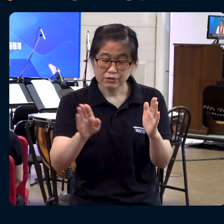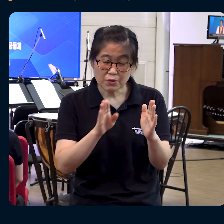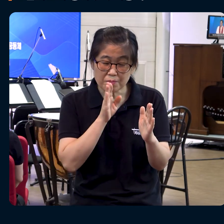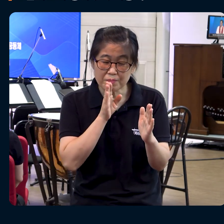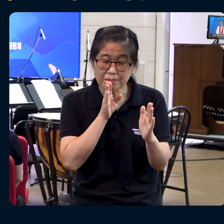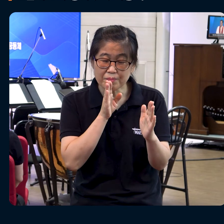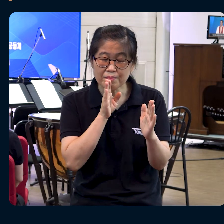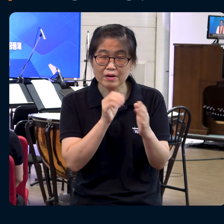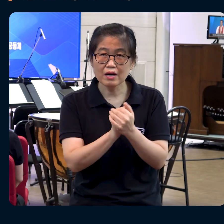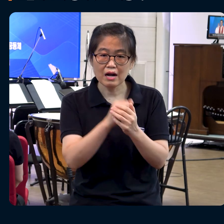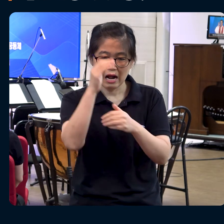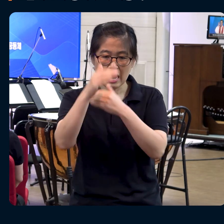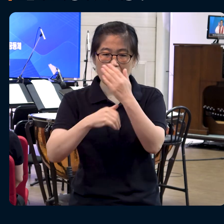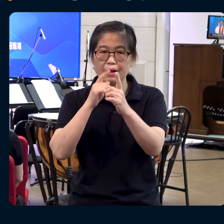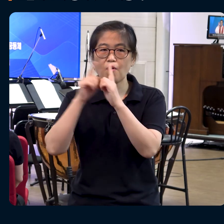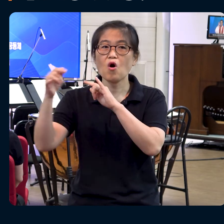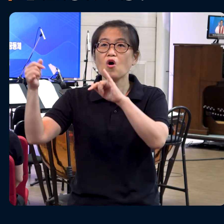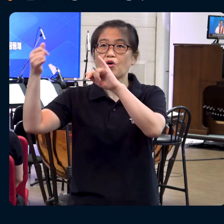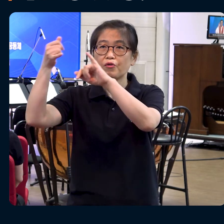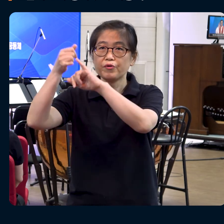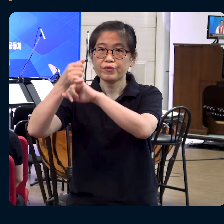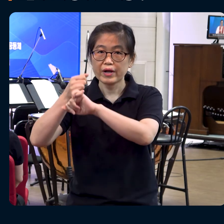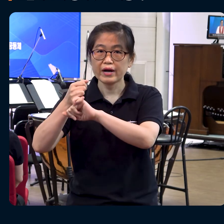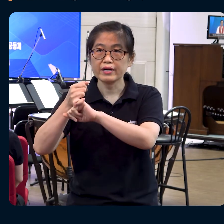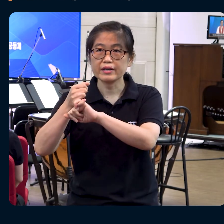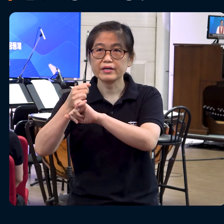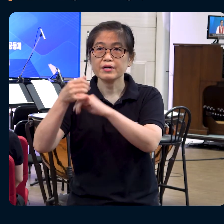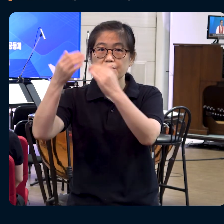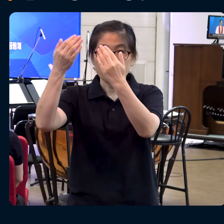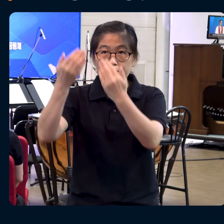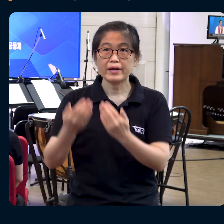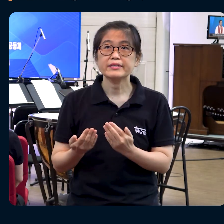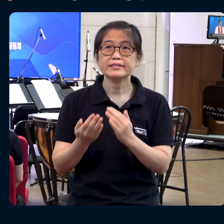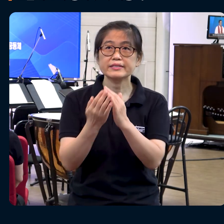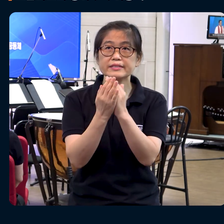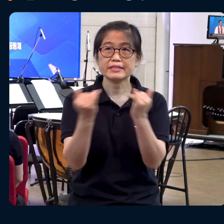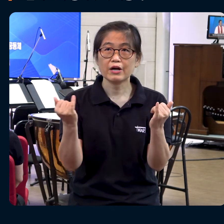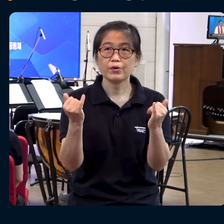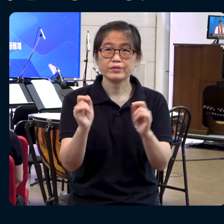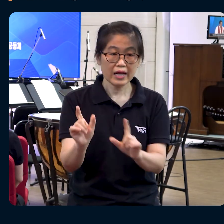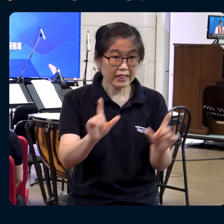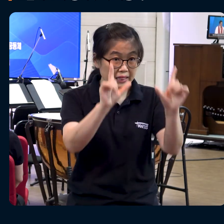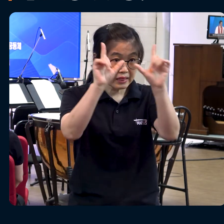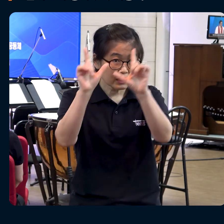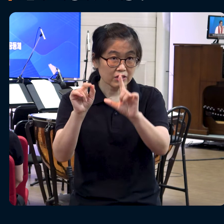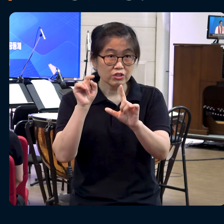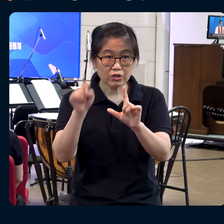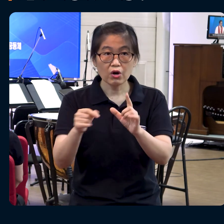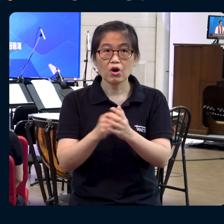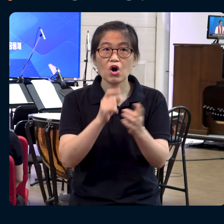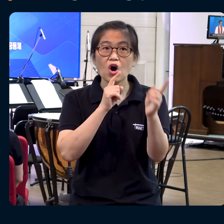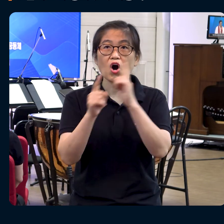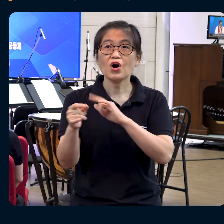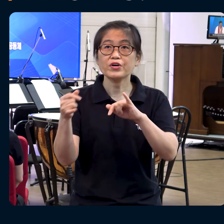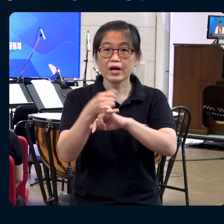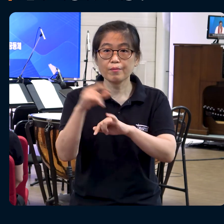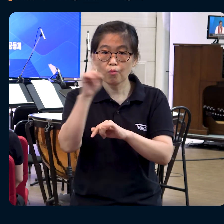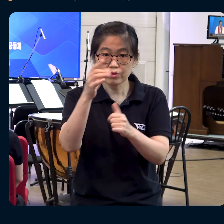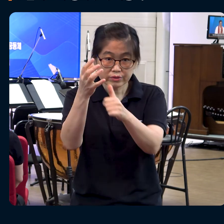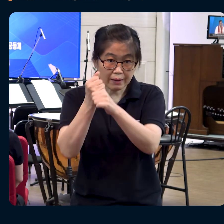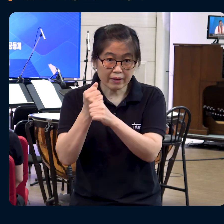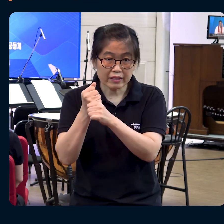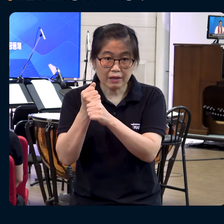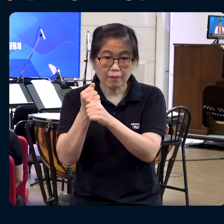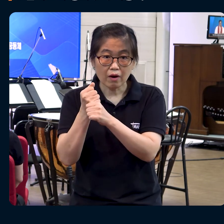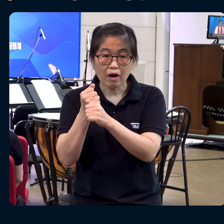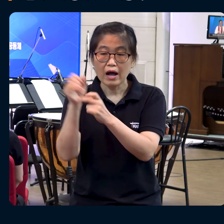여러분, 우리가 정말로 하나님의 언약을 받은 자로 믿음으로 살아가지고 온다면 언약